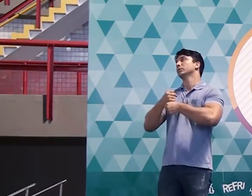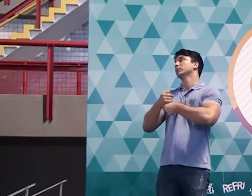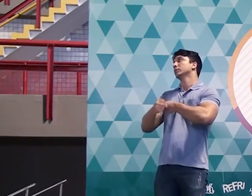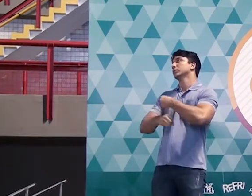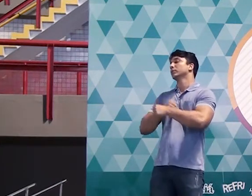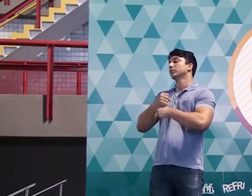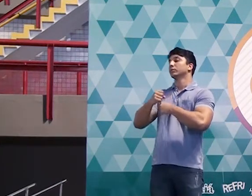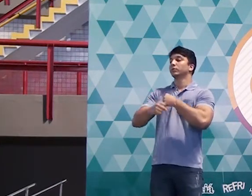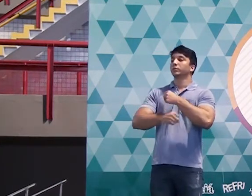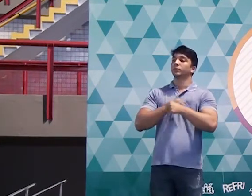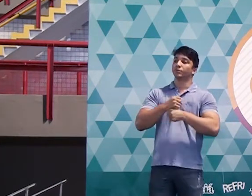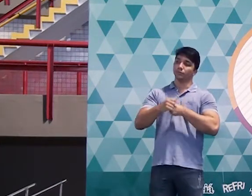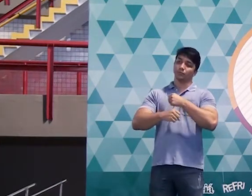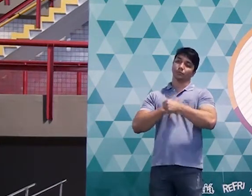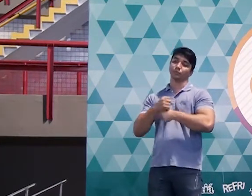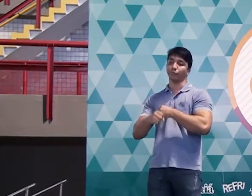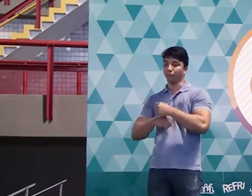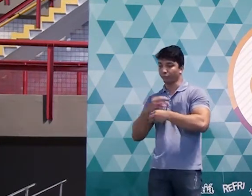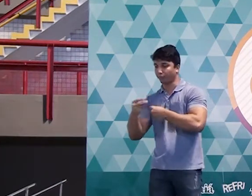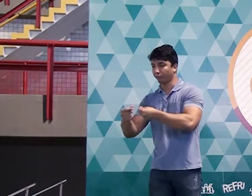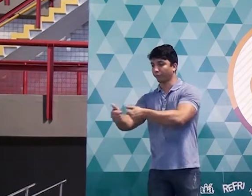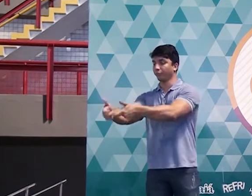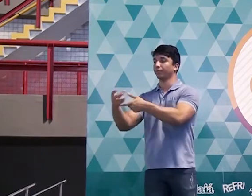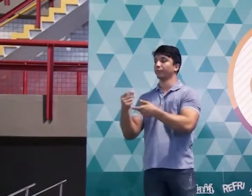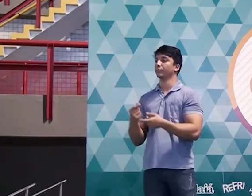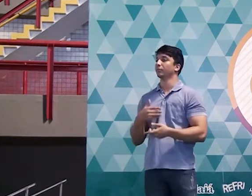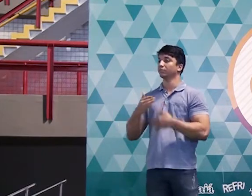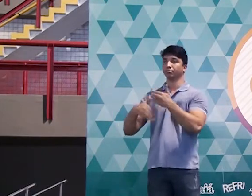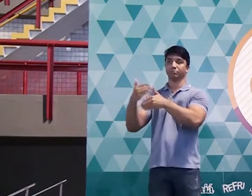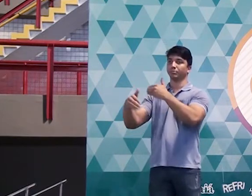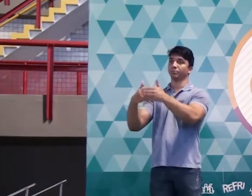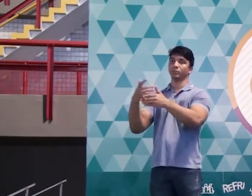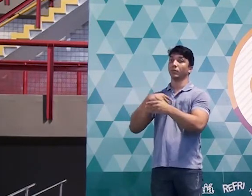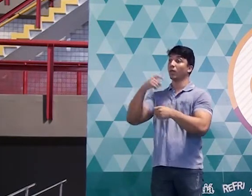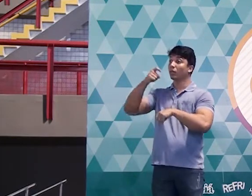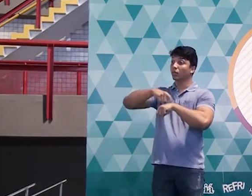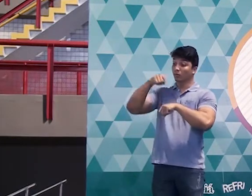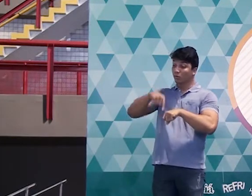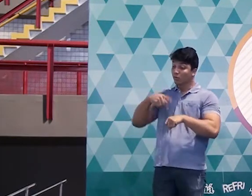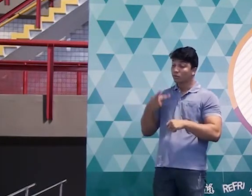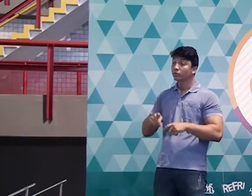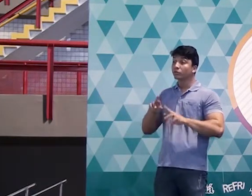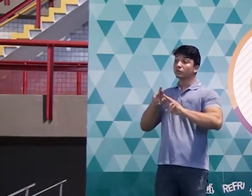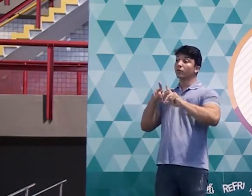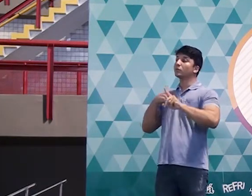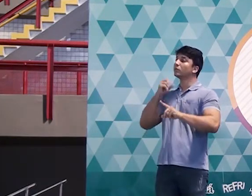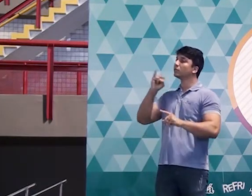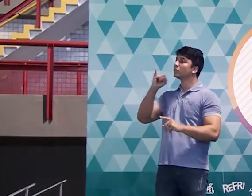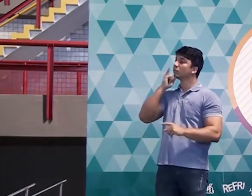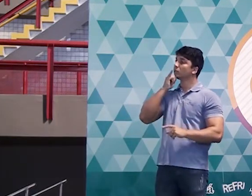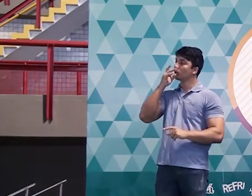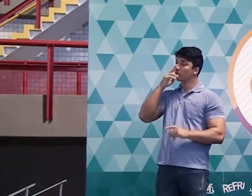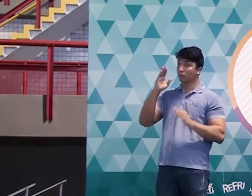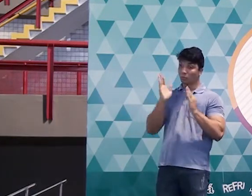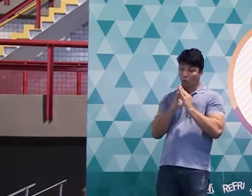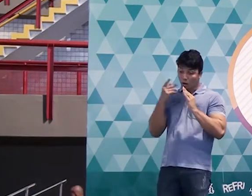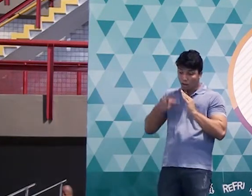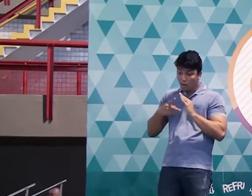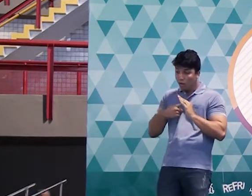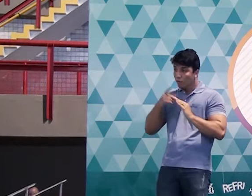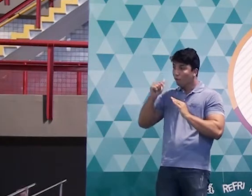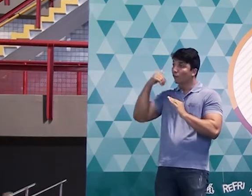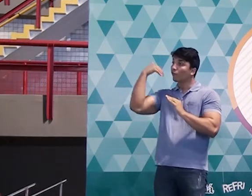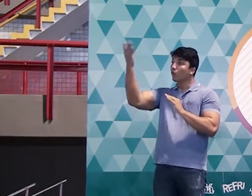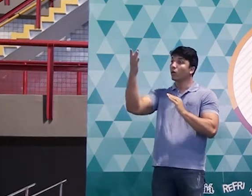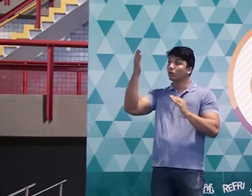anos, décadas a fio. E o tempo aqui dentro é diferente, né? Se a gente só morasse aqui e não soubesse o que